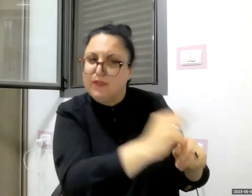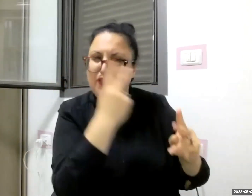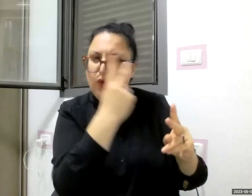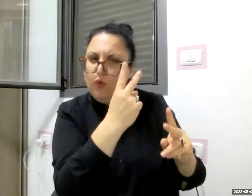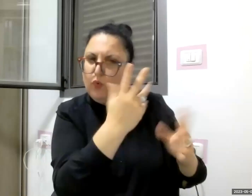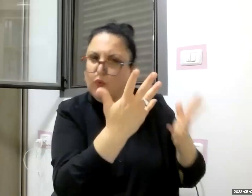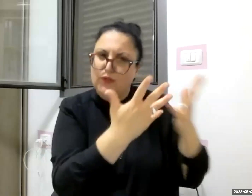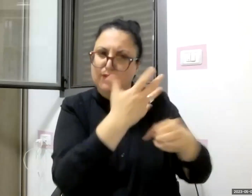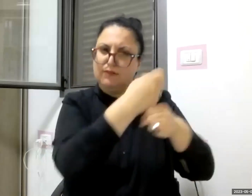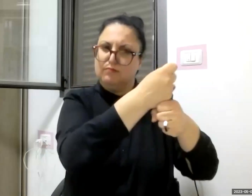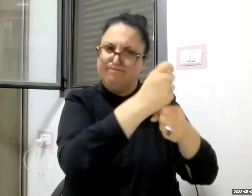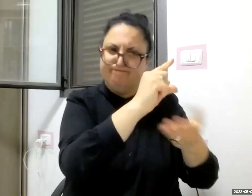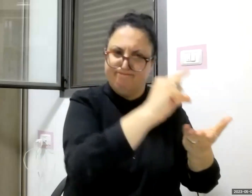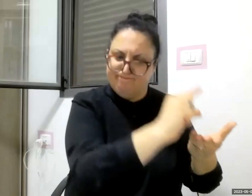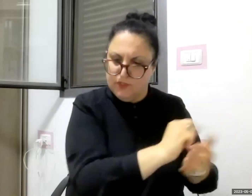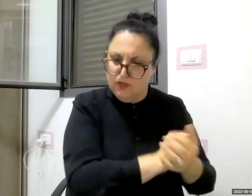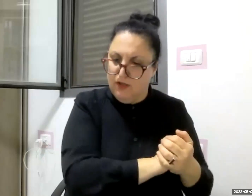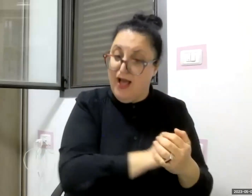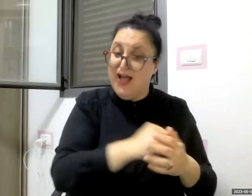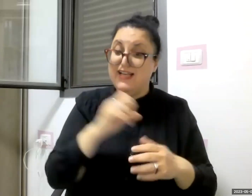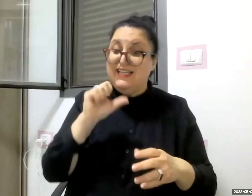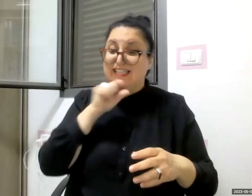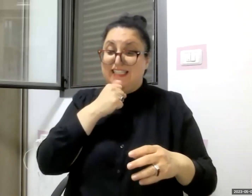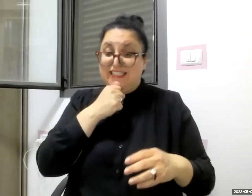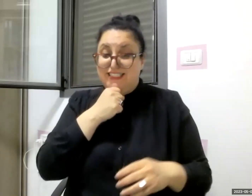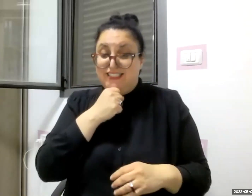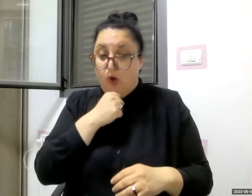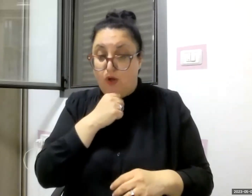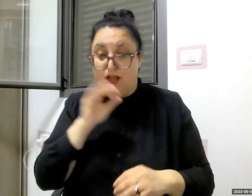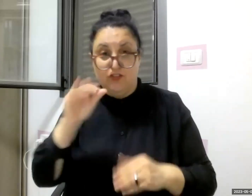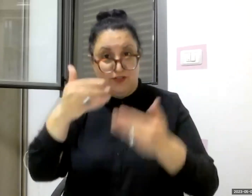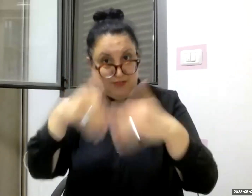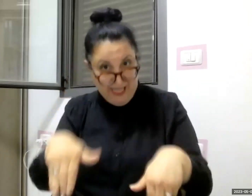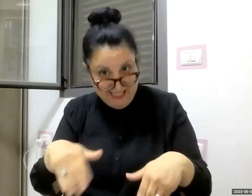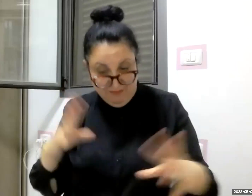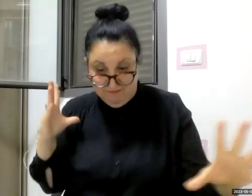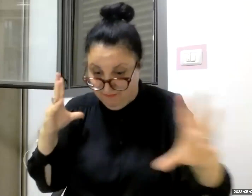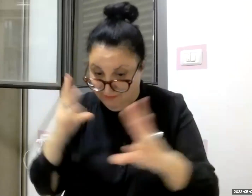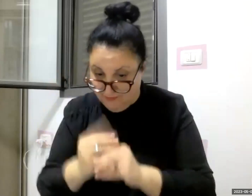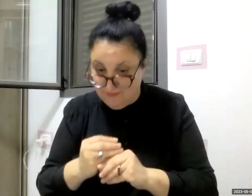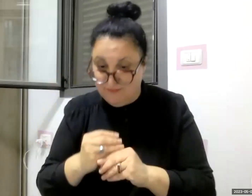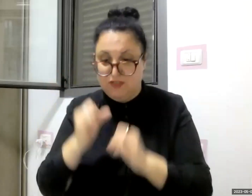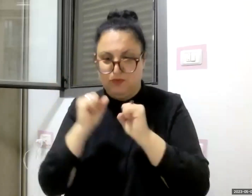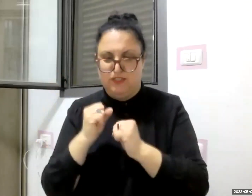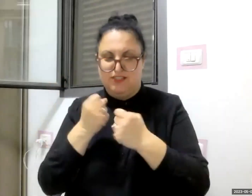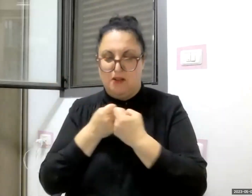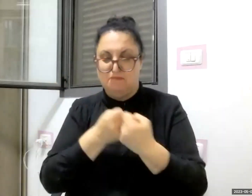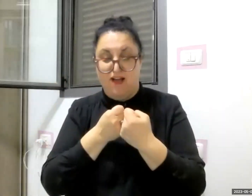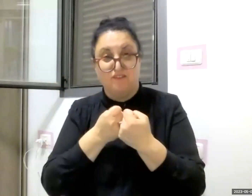המוגבלויות, הנראות והייצוג שלהם הוא נמוך ומועט יותר. ההיסטוריה של הנכים